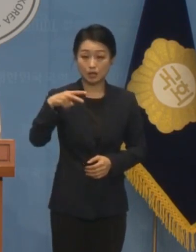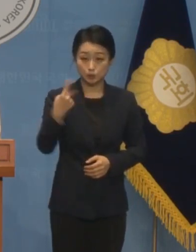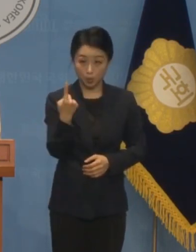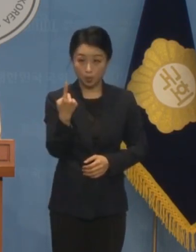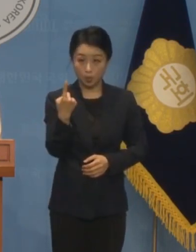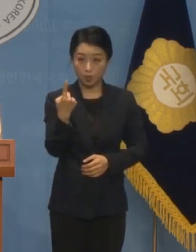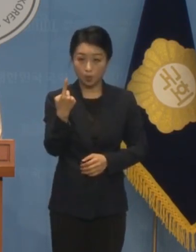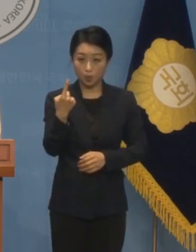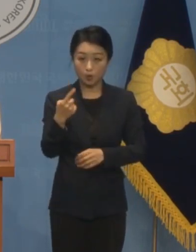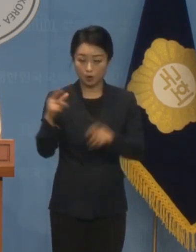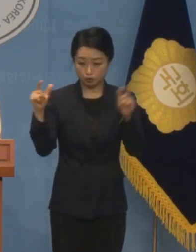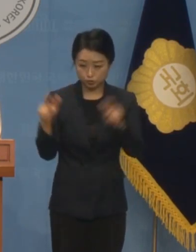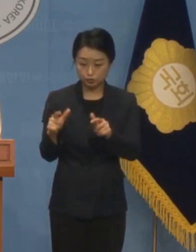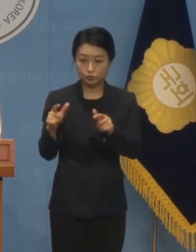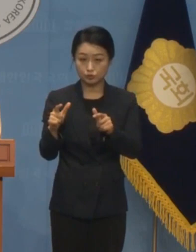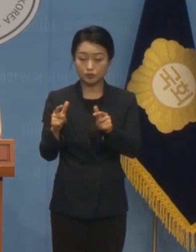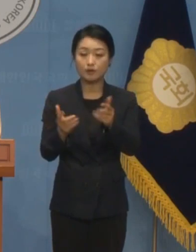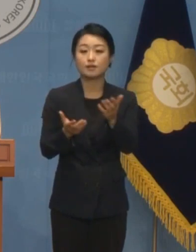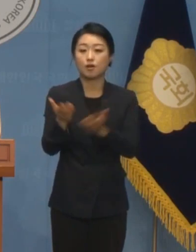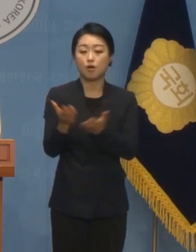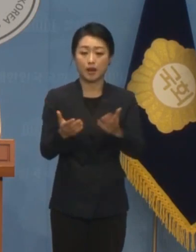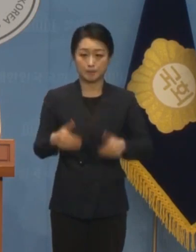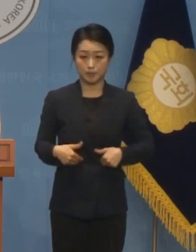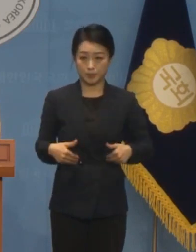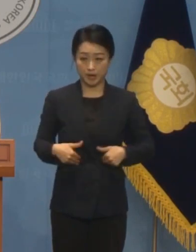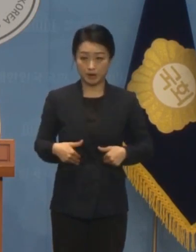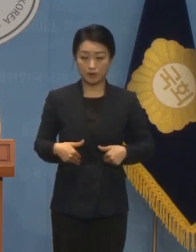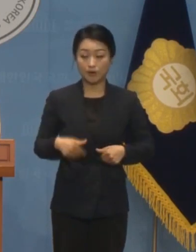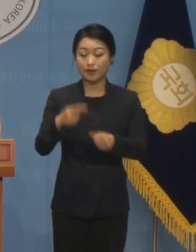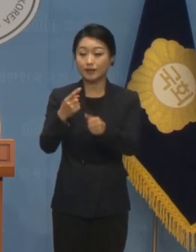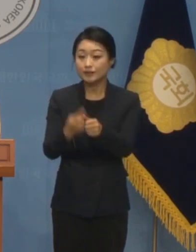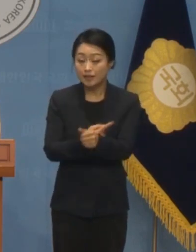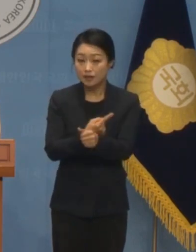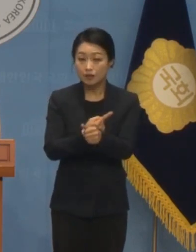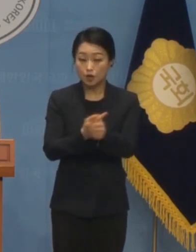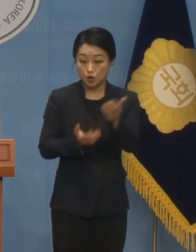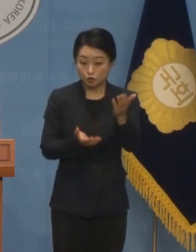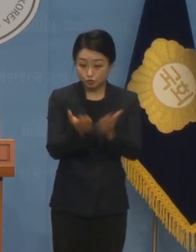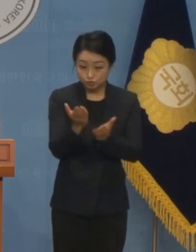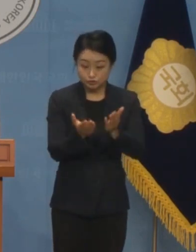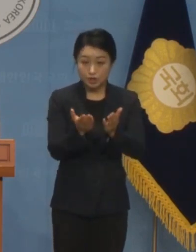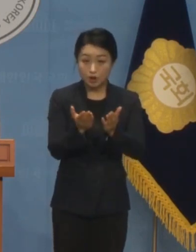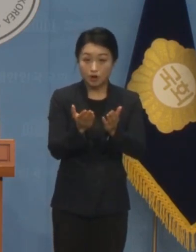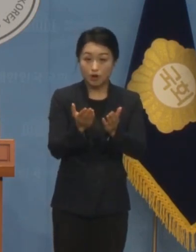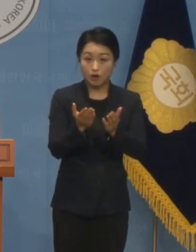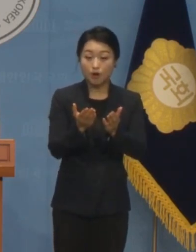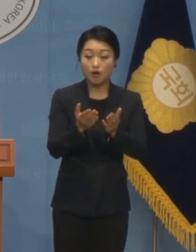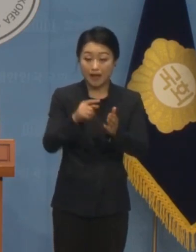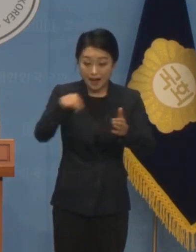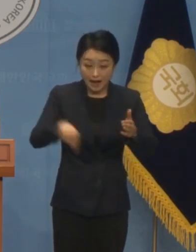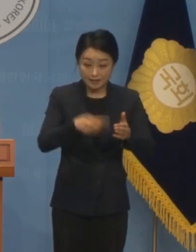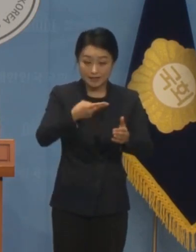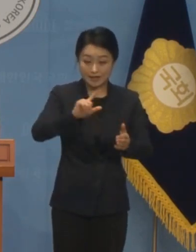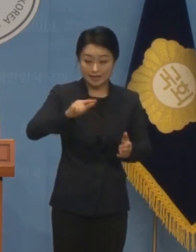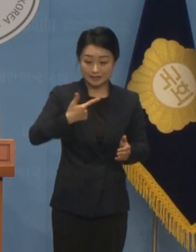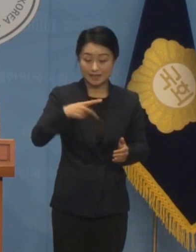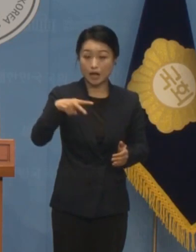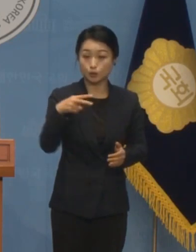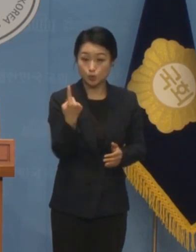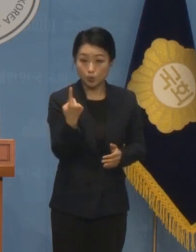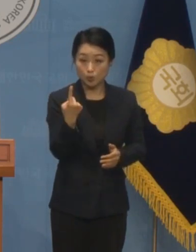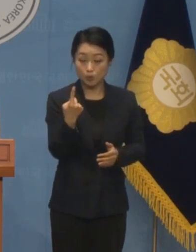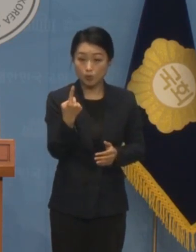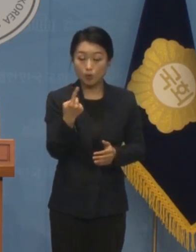제도를 비롯해 탄소 감축을 글로벌 통상 규제로 활용하는 탄소 국경 무역